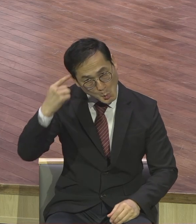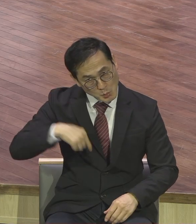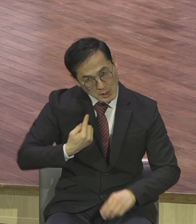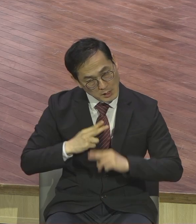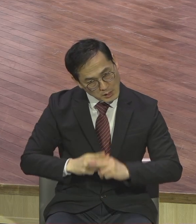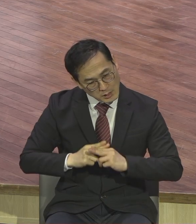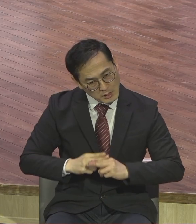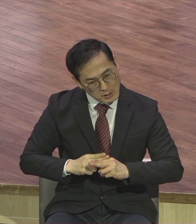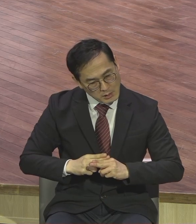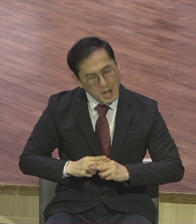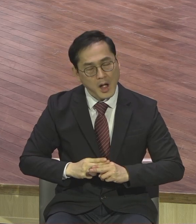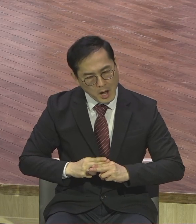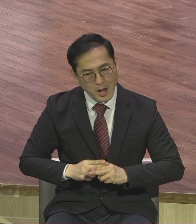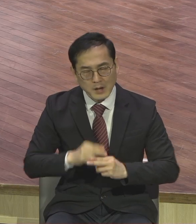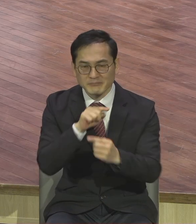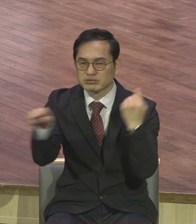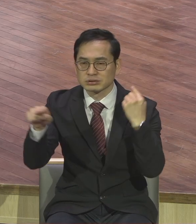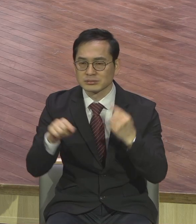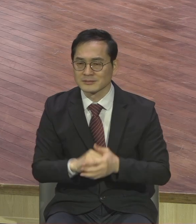자기중심적.